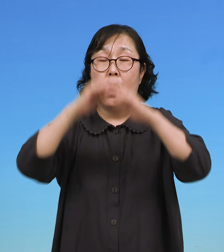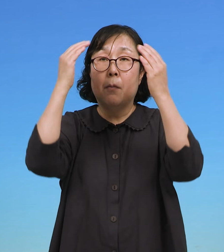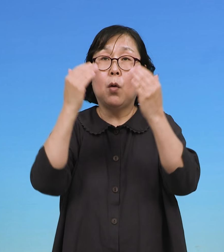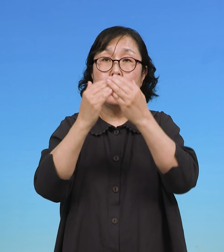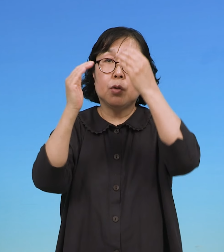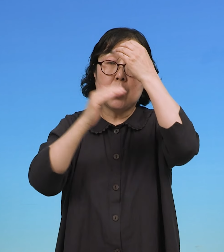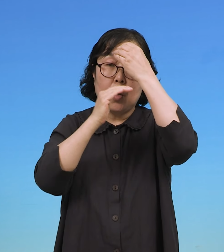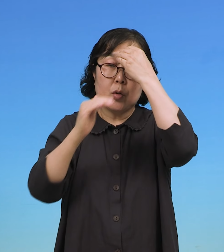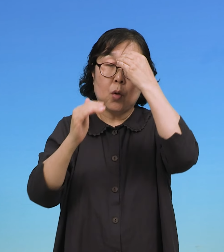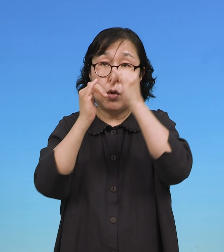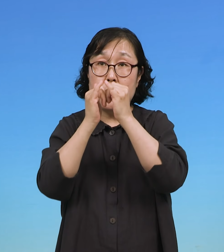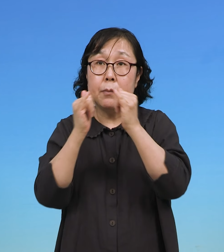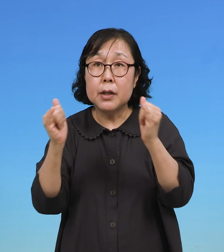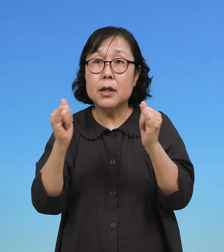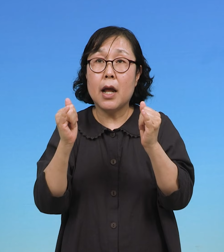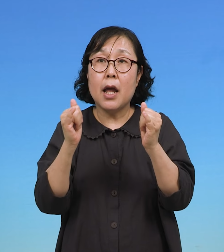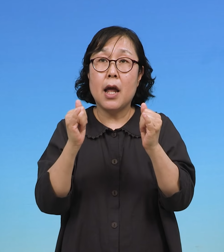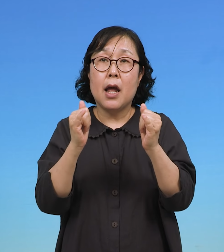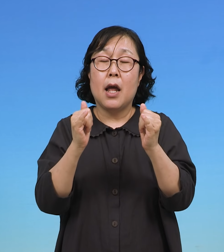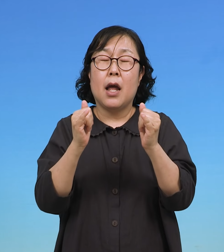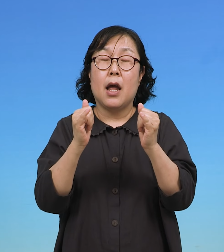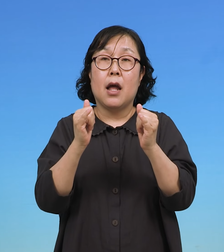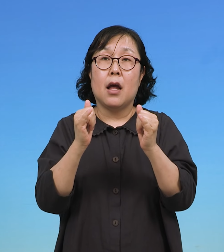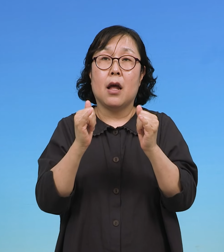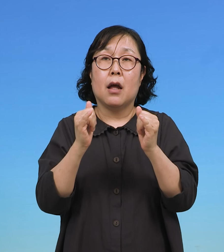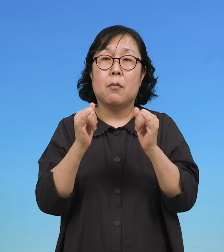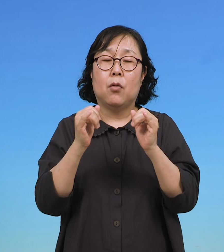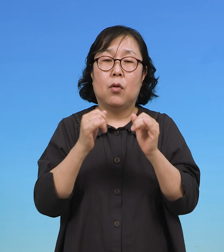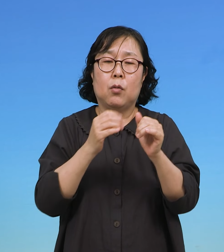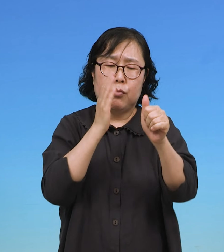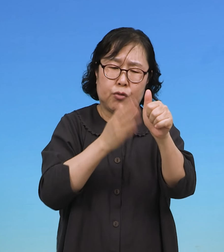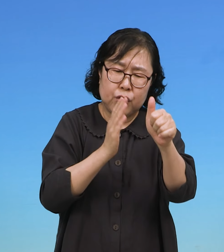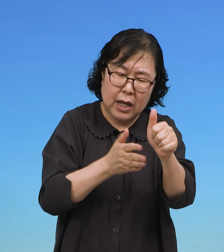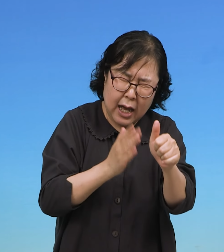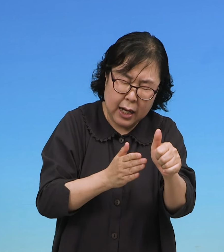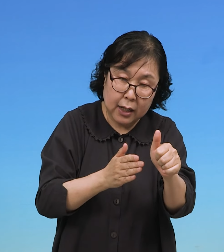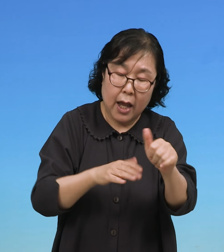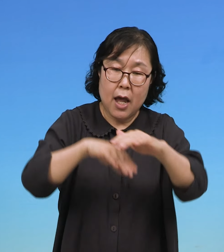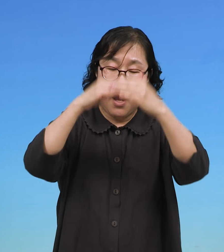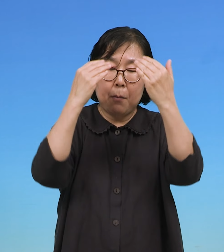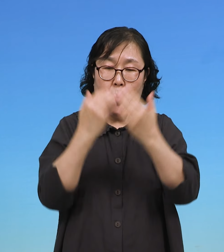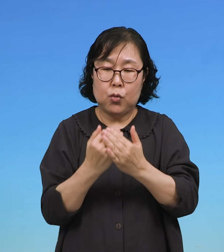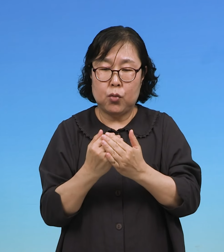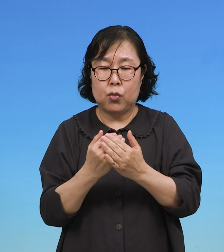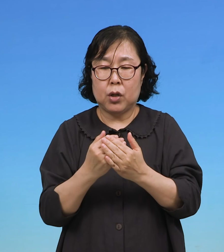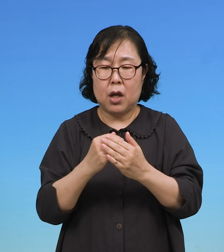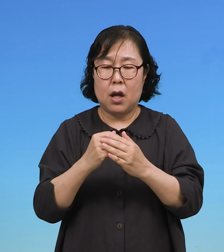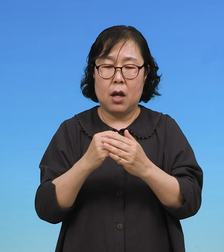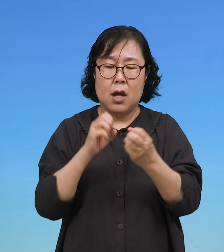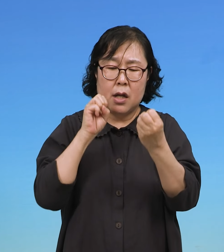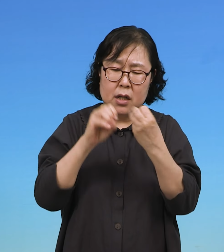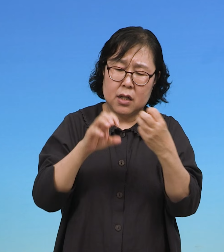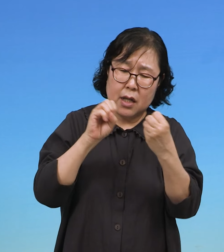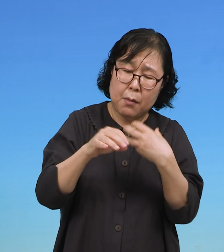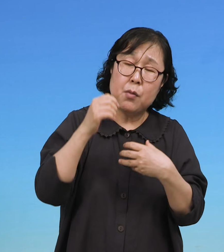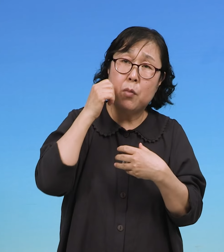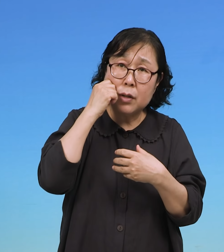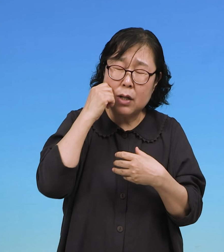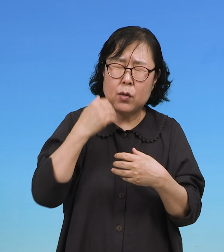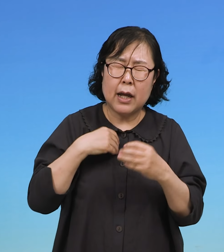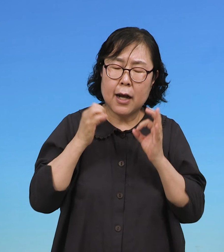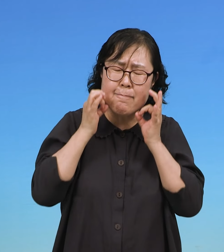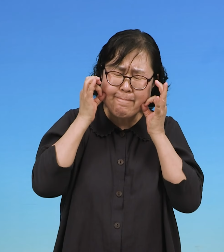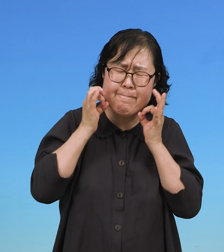모든 성도님들의 요구나 요청에 다 반응은 못한다 할지라도 그래도 힘이 닿는 한